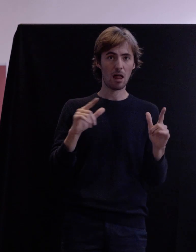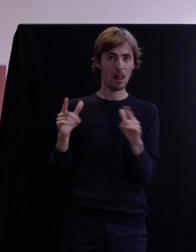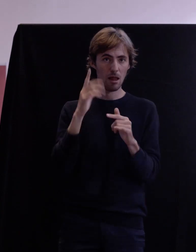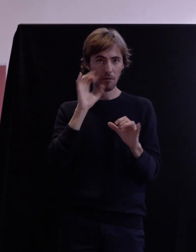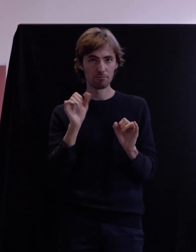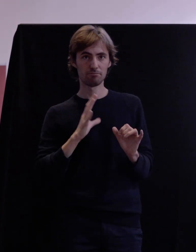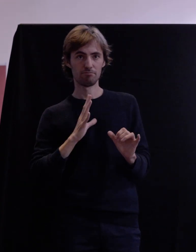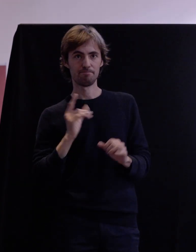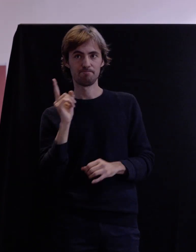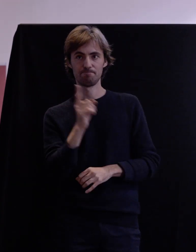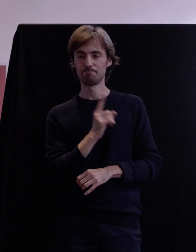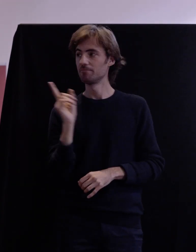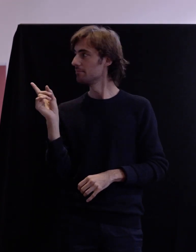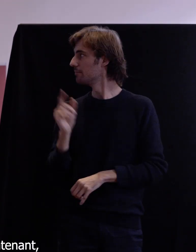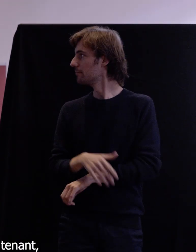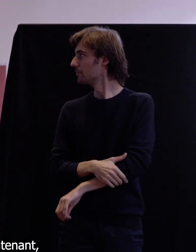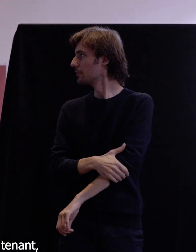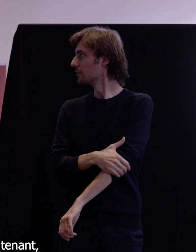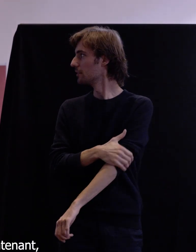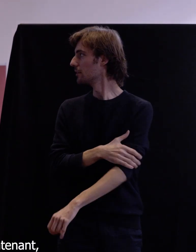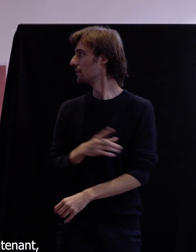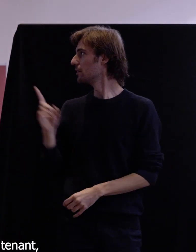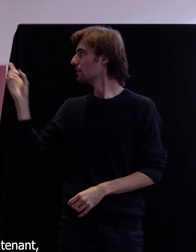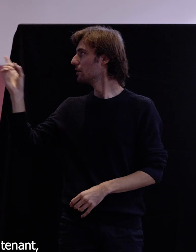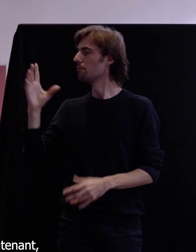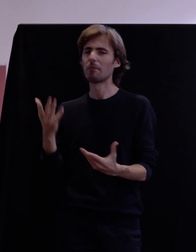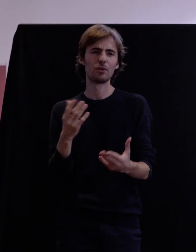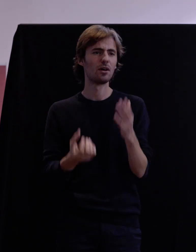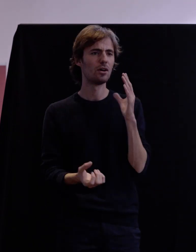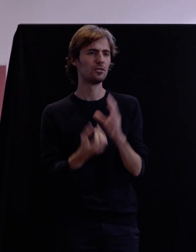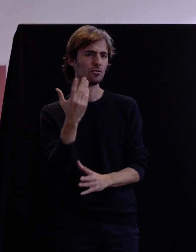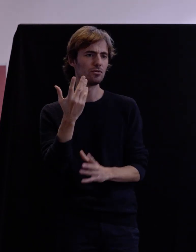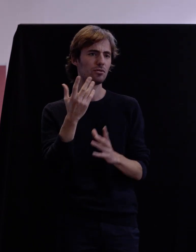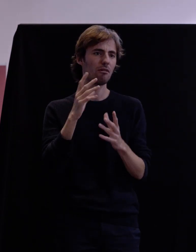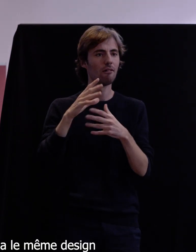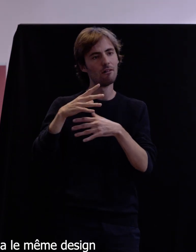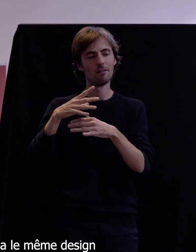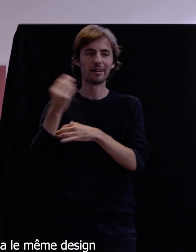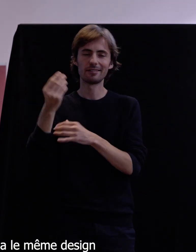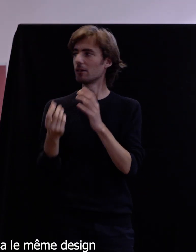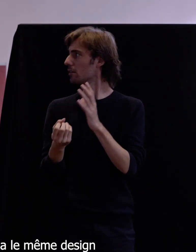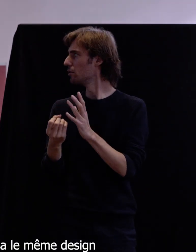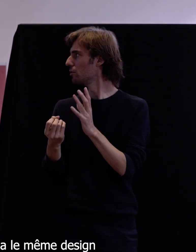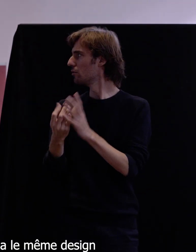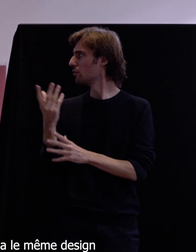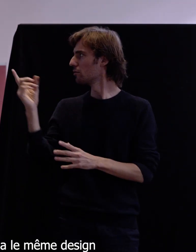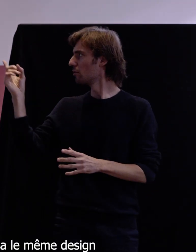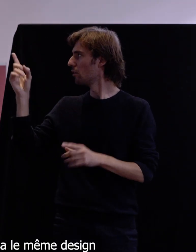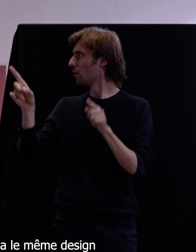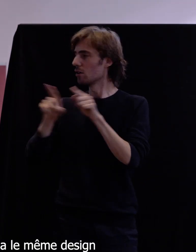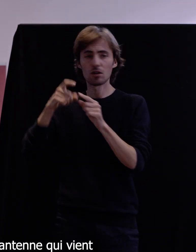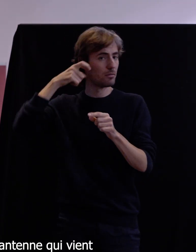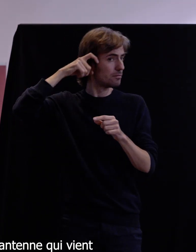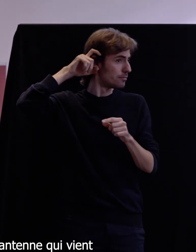avaient. Ça, c'est l'appareil externe. Alors maintenant, il y a des nouveaux designs, ce qu'on appelle l'appareil en contour, avec un appareil qui a le même design qu'une